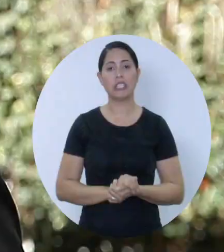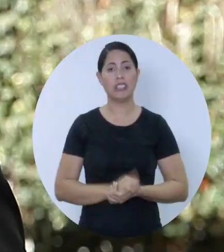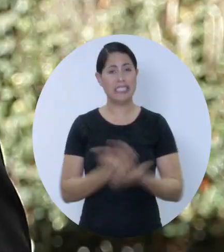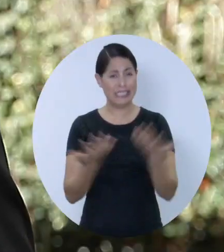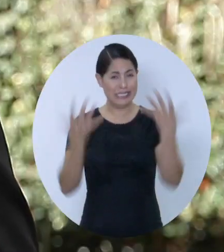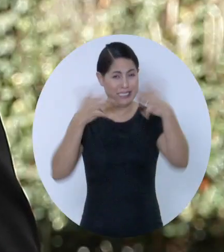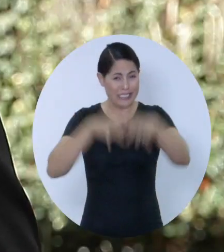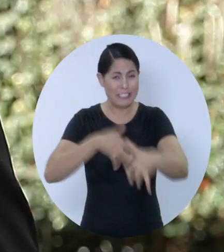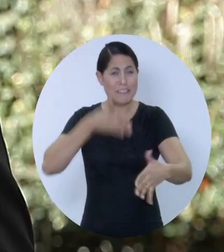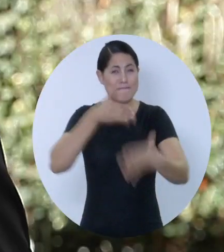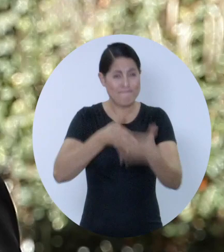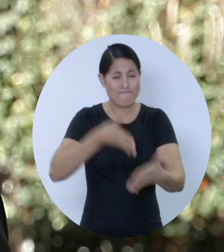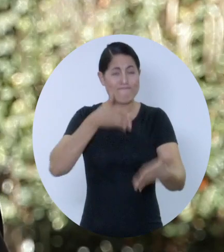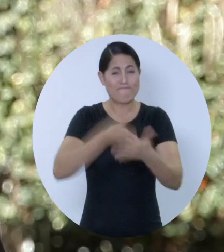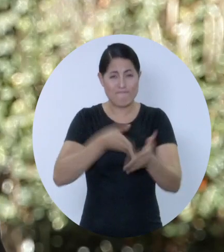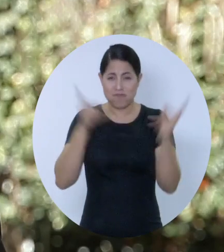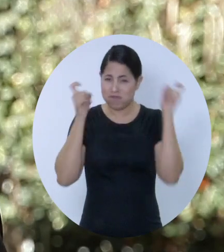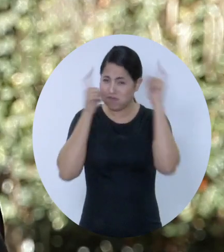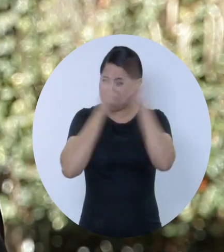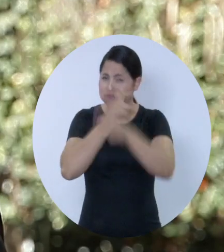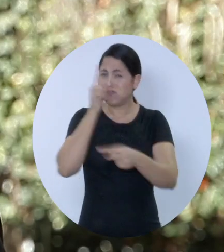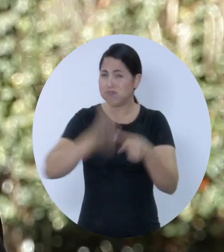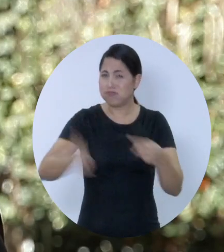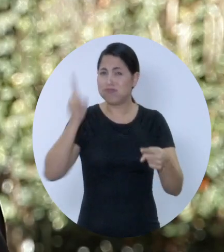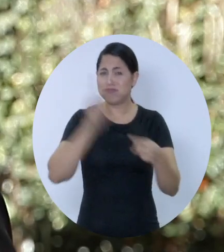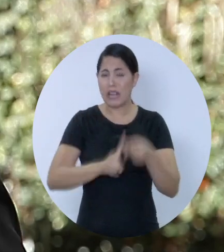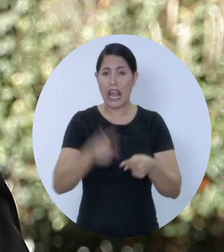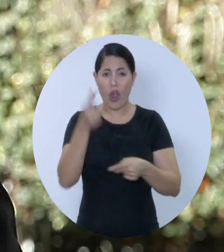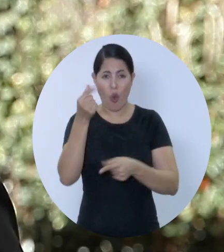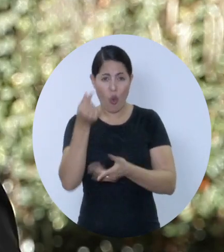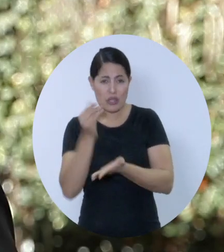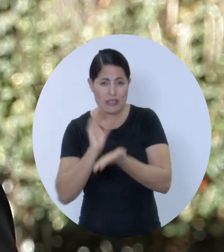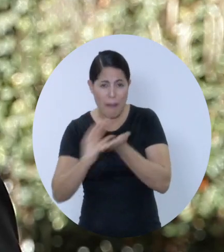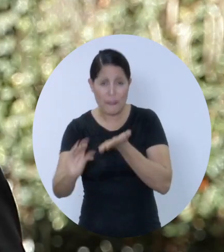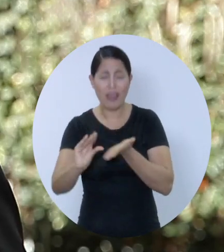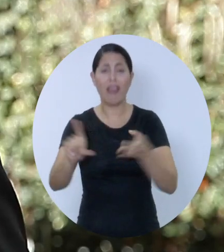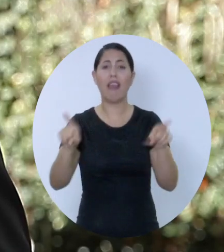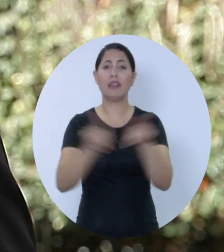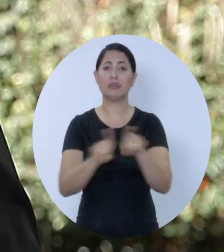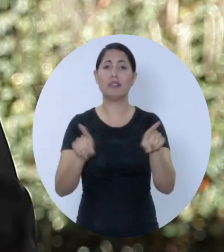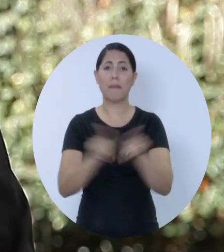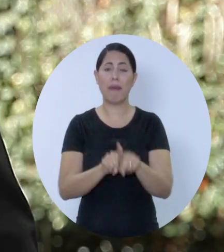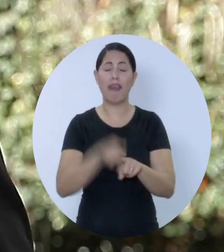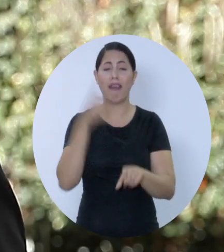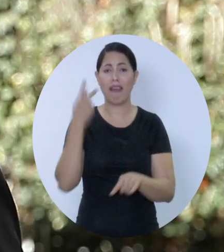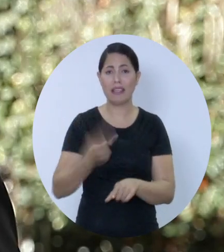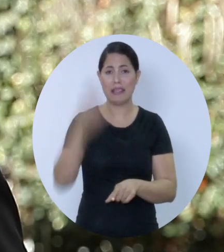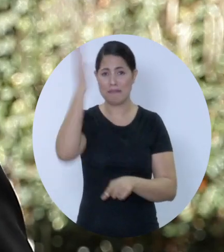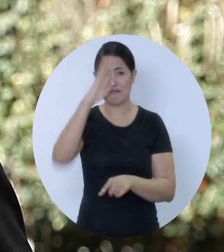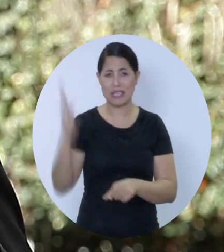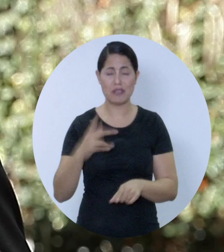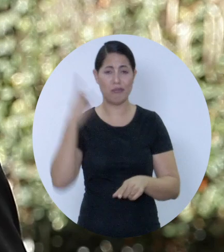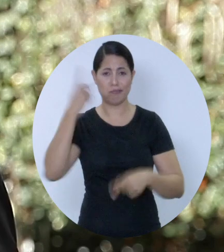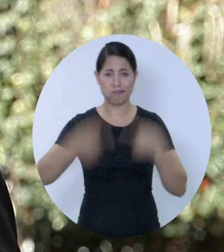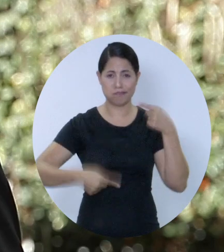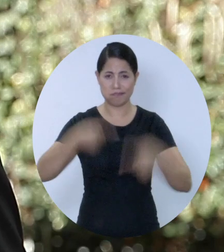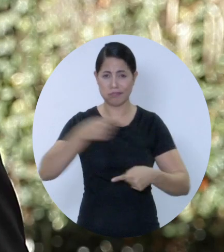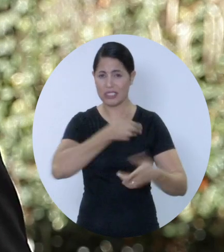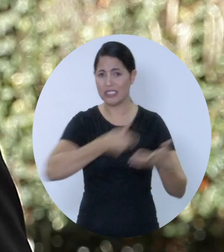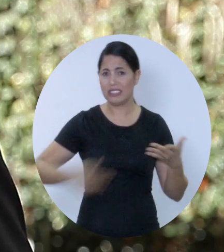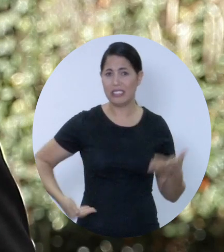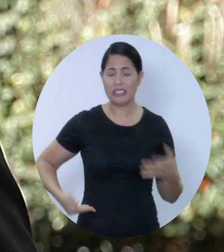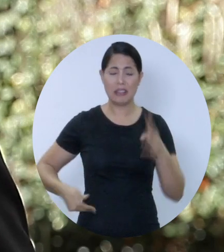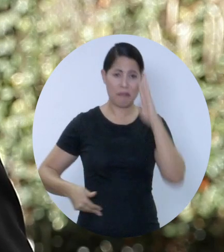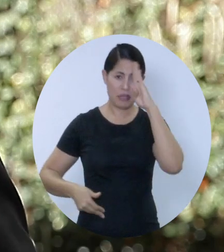Brasil? Bom, está com muita dificuldade. Lamentavelmente, nós temos dificuldades orçamentárias. O Brasil, lamentavelmente, optou por um tipo de